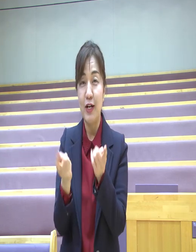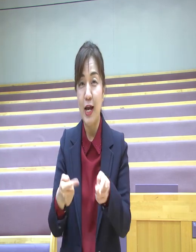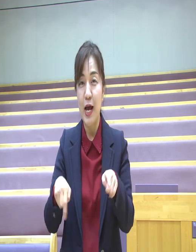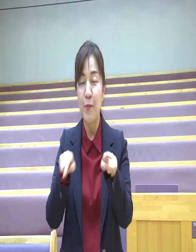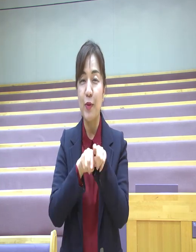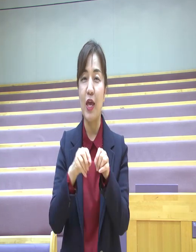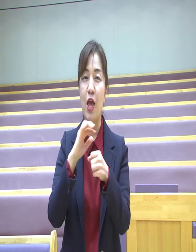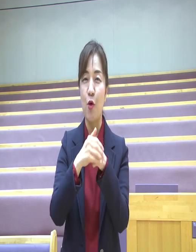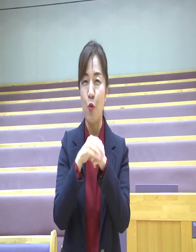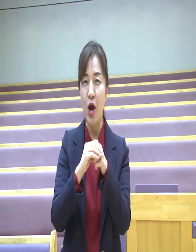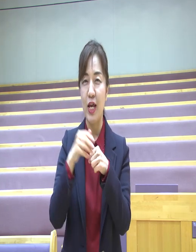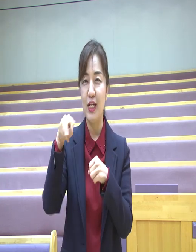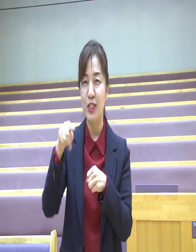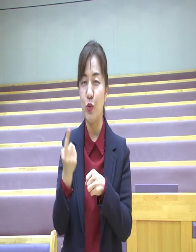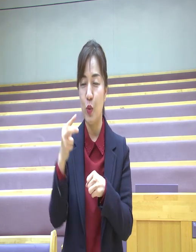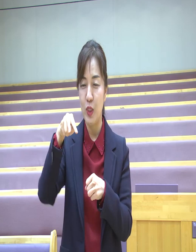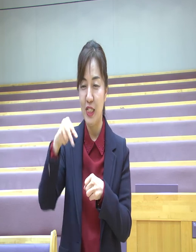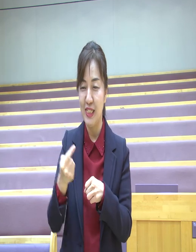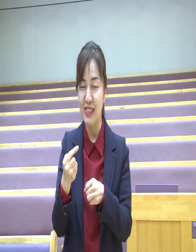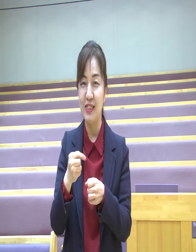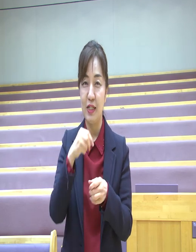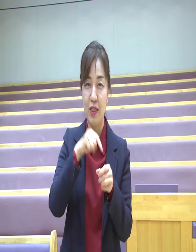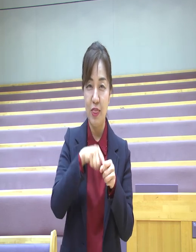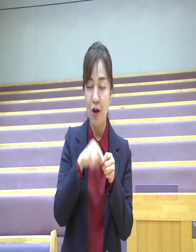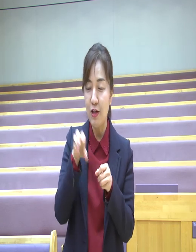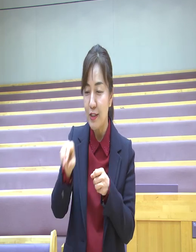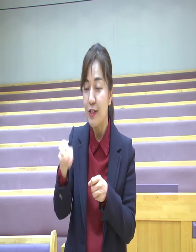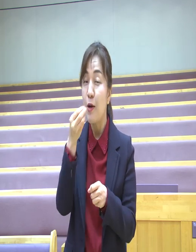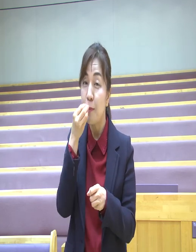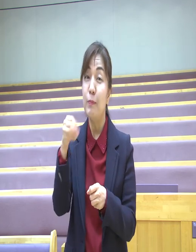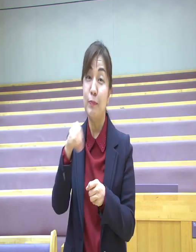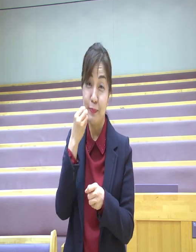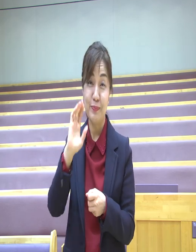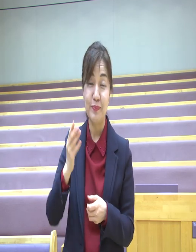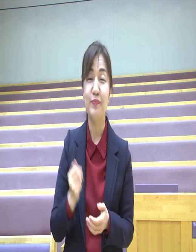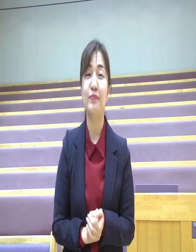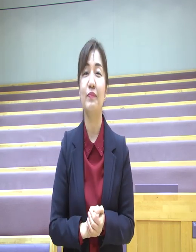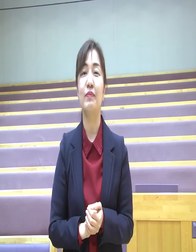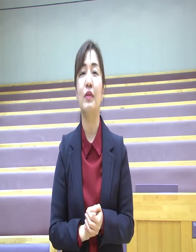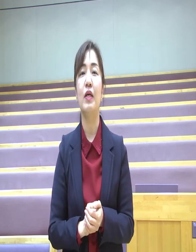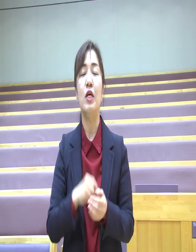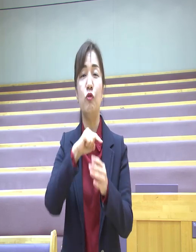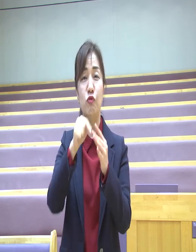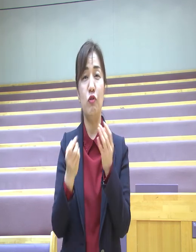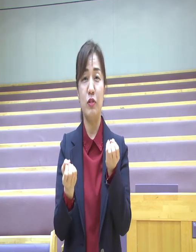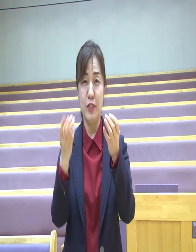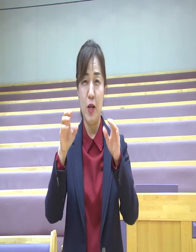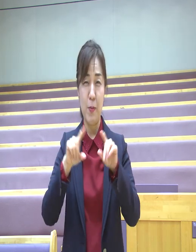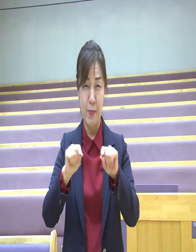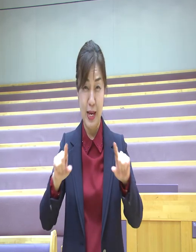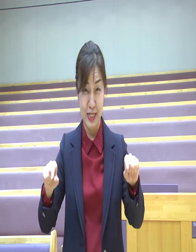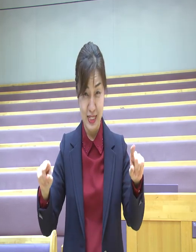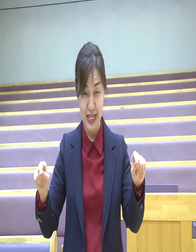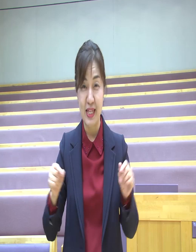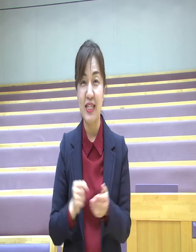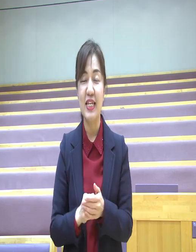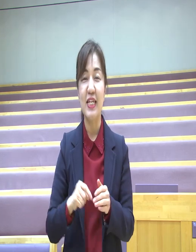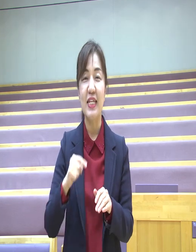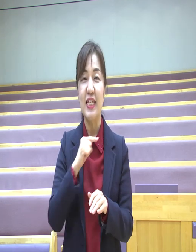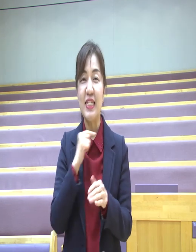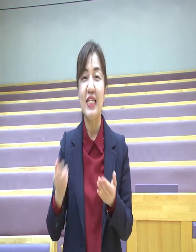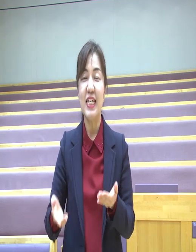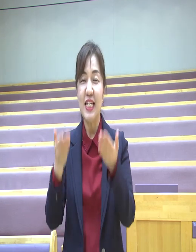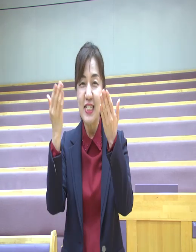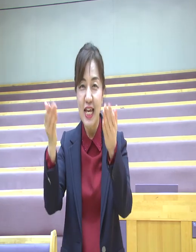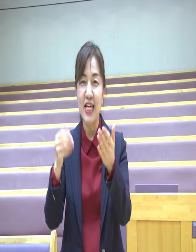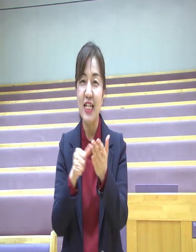함께 과일로 만든 소스에 무교병을 찍어 먹었습니다. 유월절 만찬은 성전에서 희생제물로